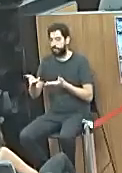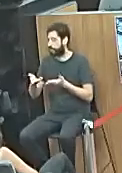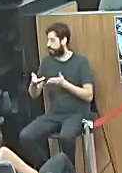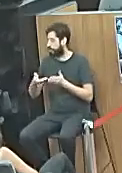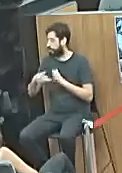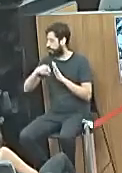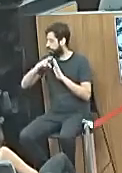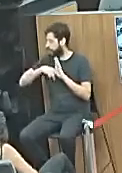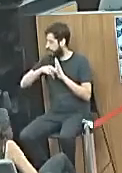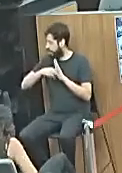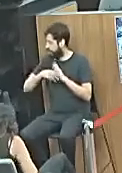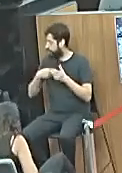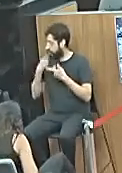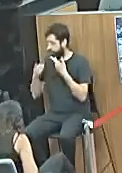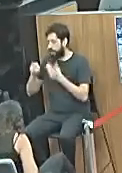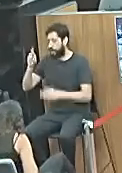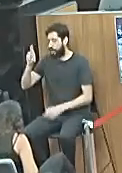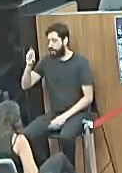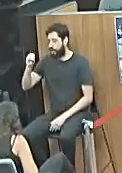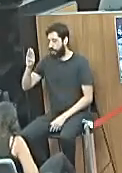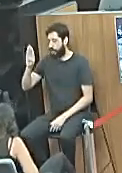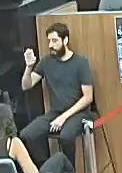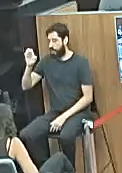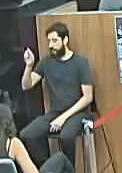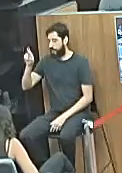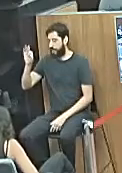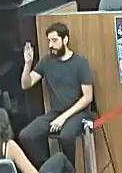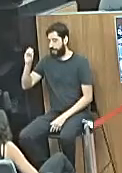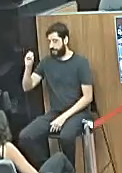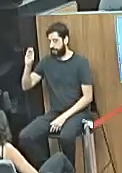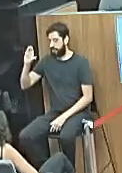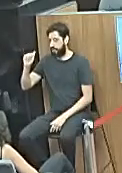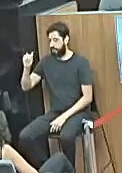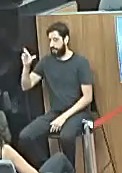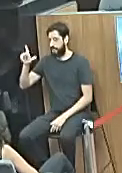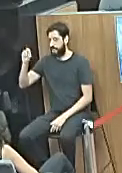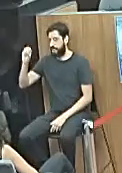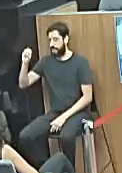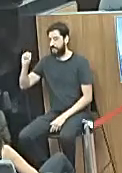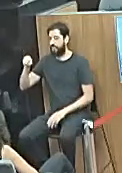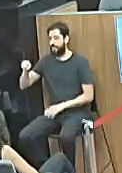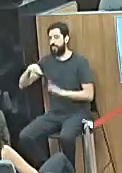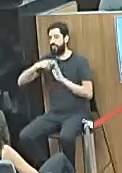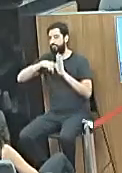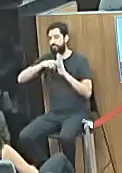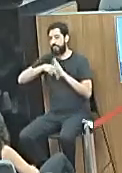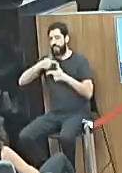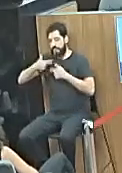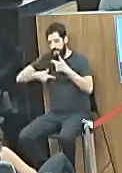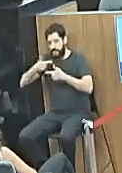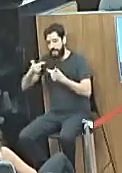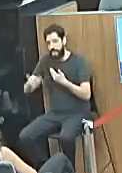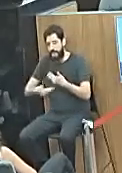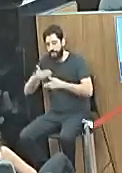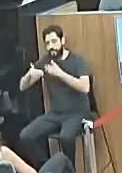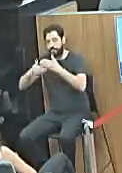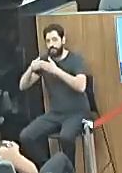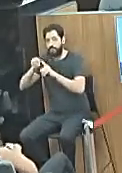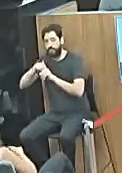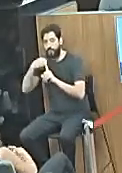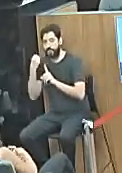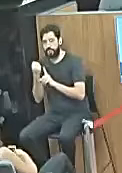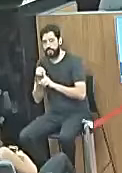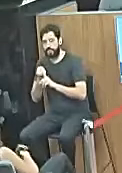o roberto carlos pinto relator do grupo de trabalho desenvolvimento social direitos humanos e